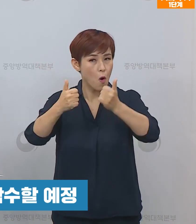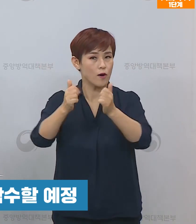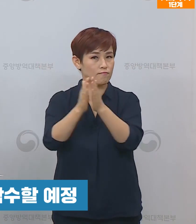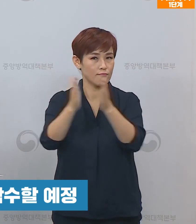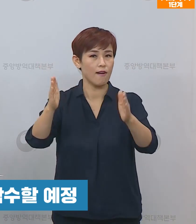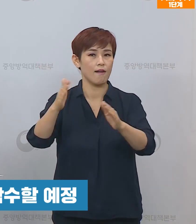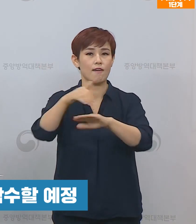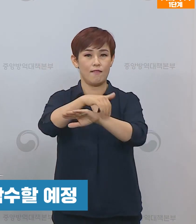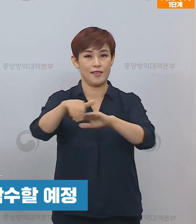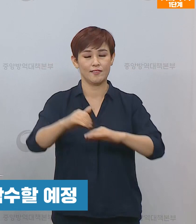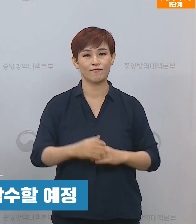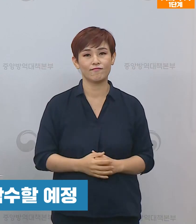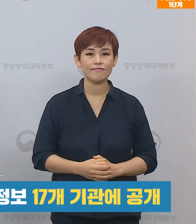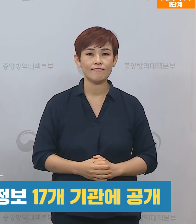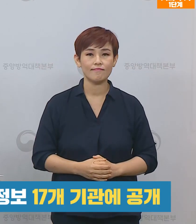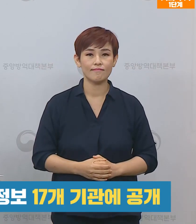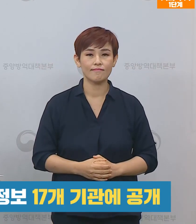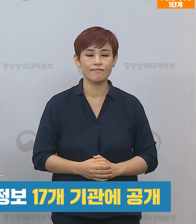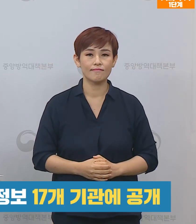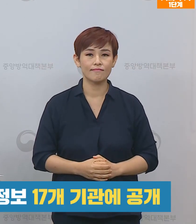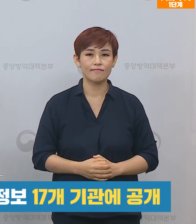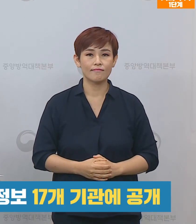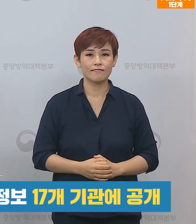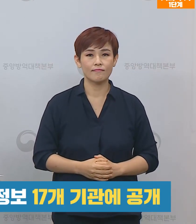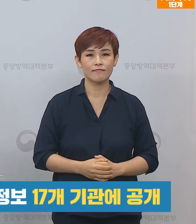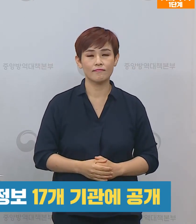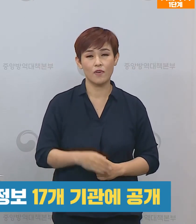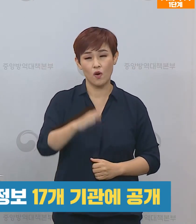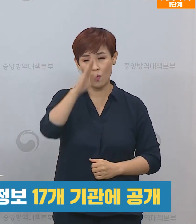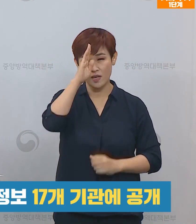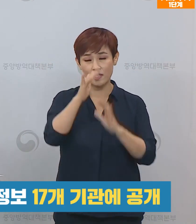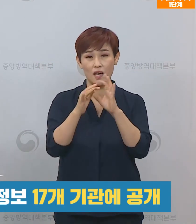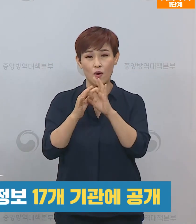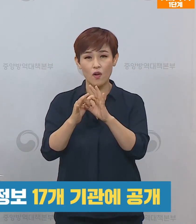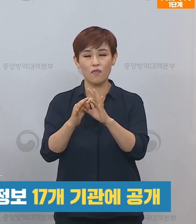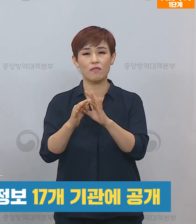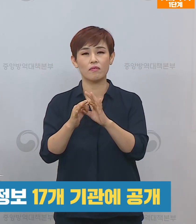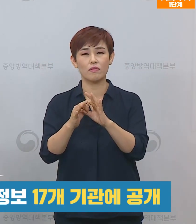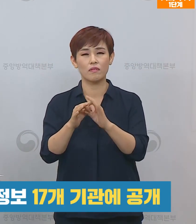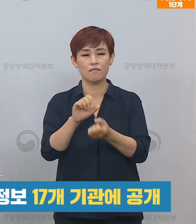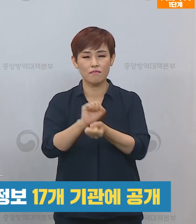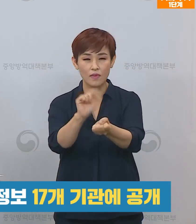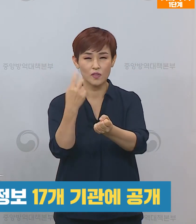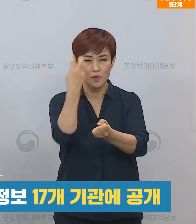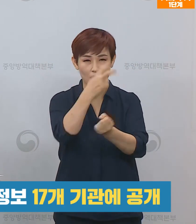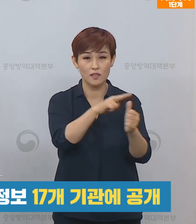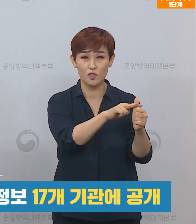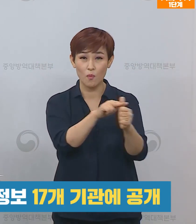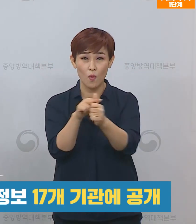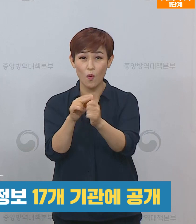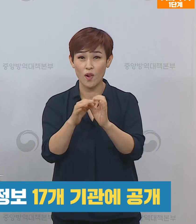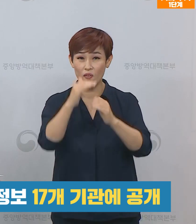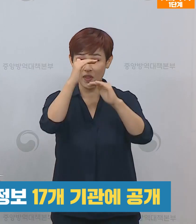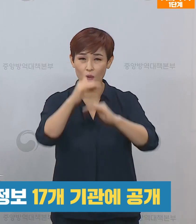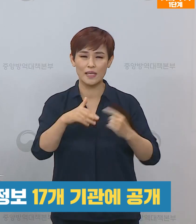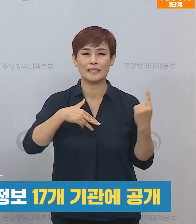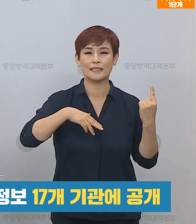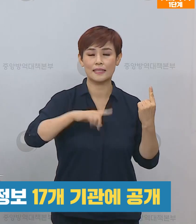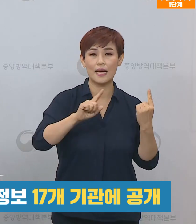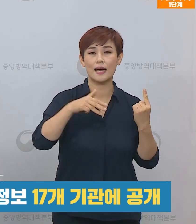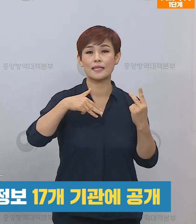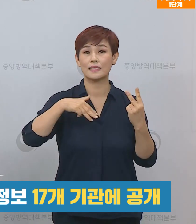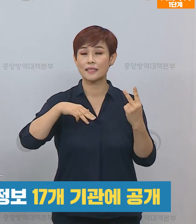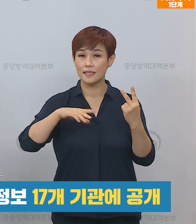착수할 예정도 있습니다. 환자에 대한 임상역학 정보와 관련해서는 그동안 1차, 2차에